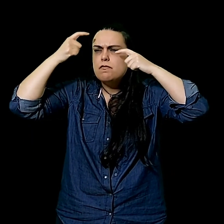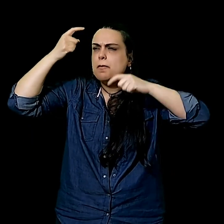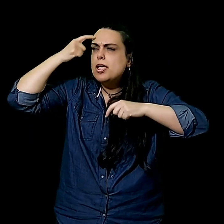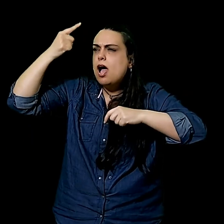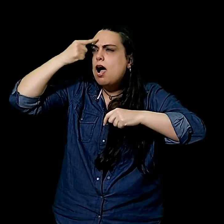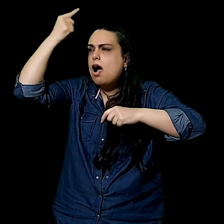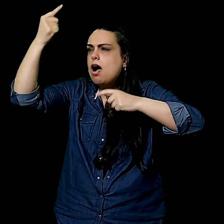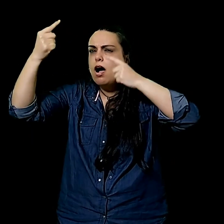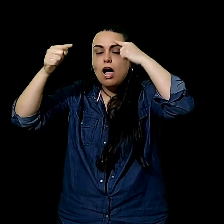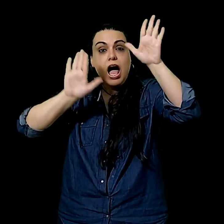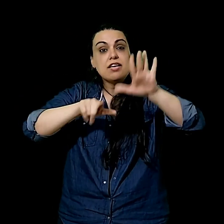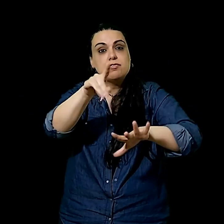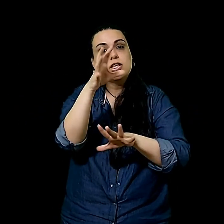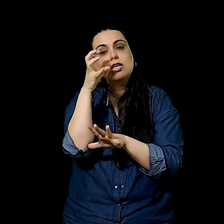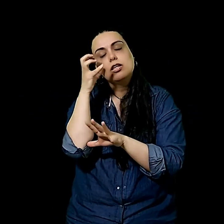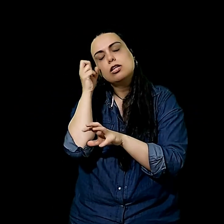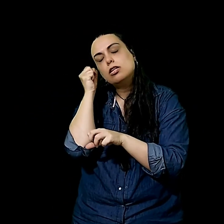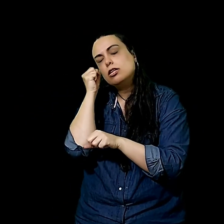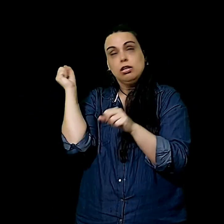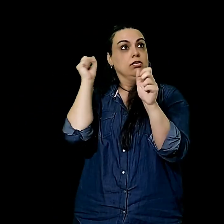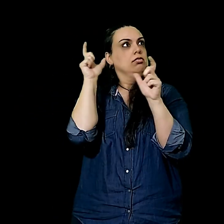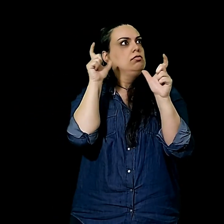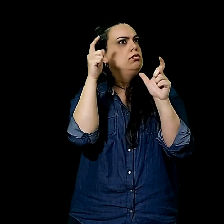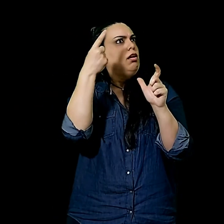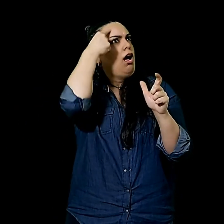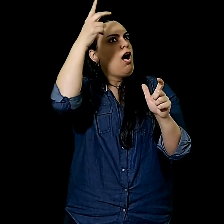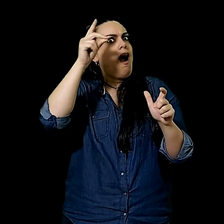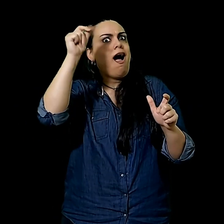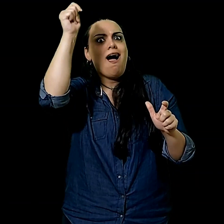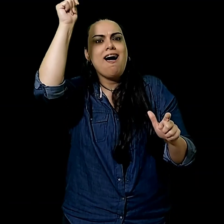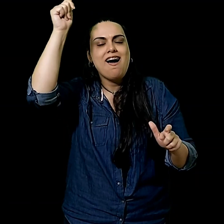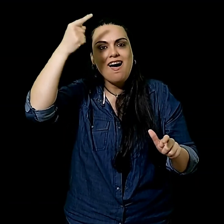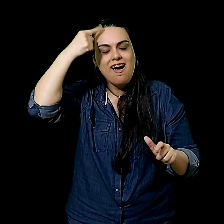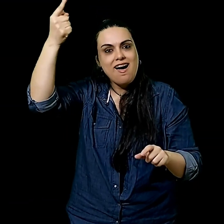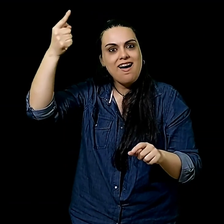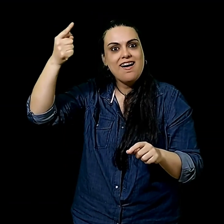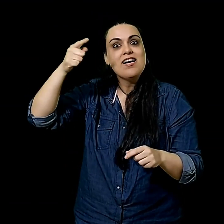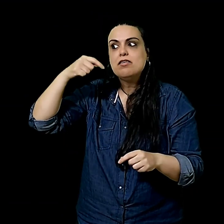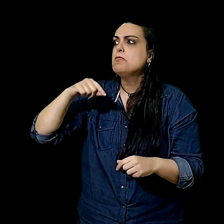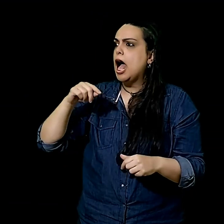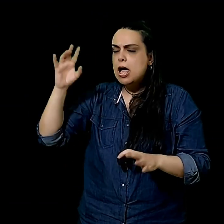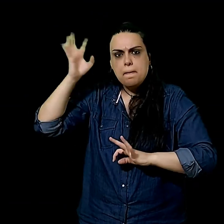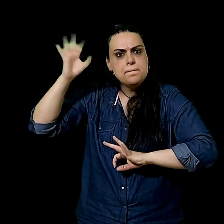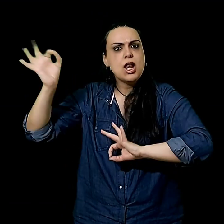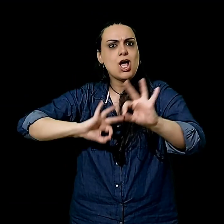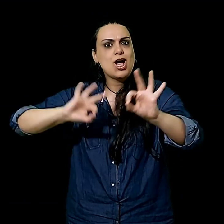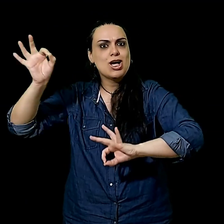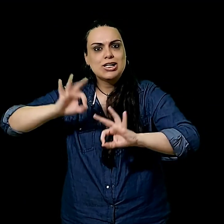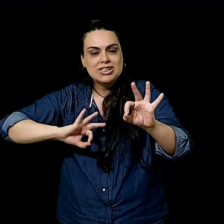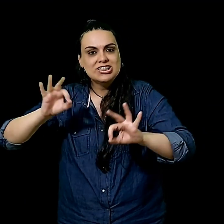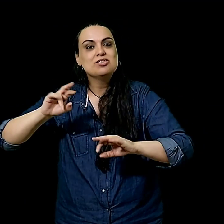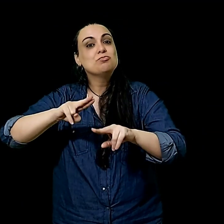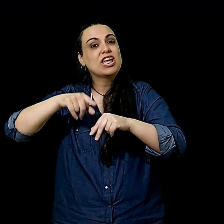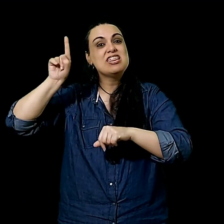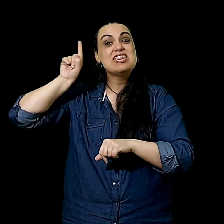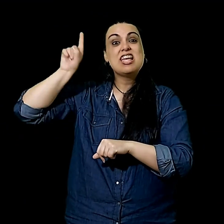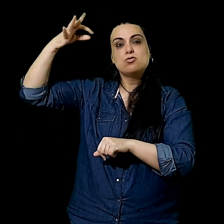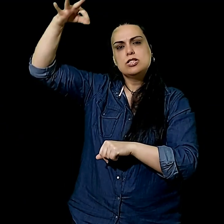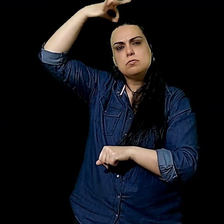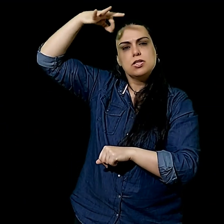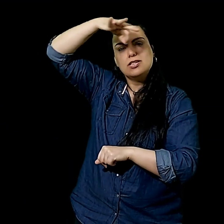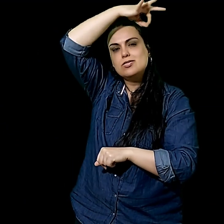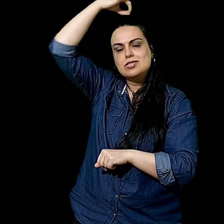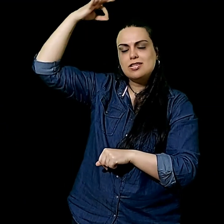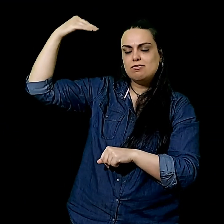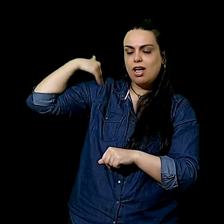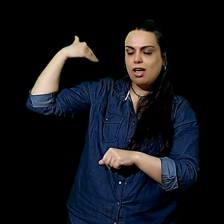vai pensar coisas. Às vezes você vai estar dormindo assim, vai acordar e vai falar, gente, tive uma ideia, pensei num projeto, porque o Senhor, o Espírito